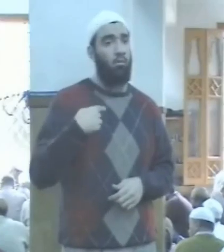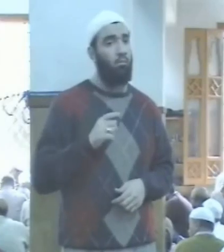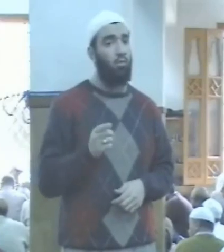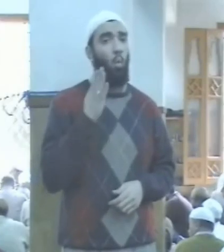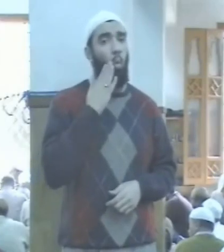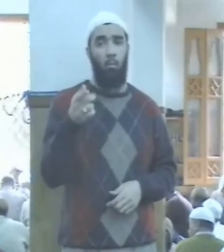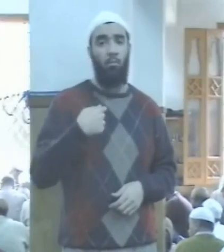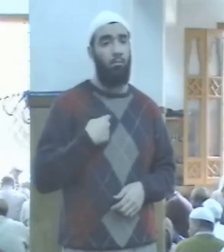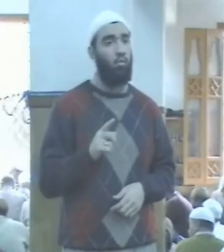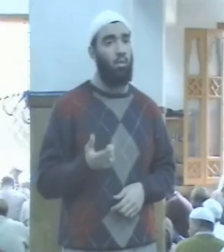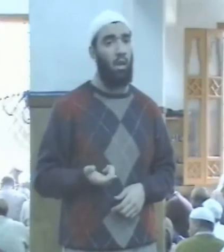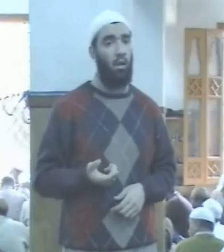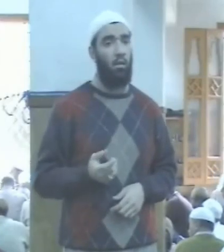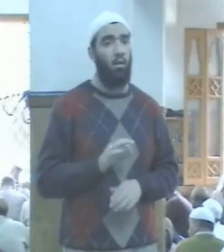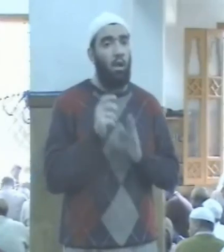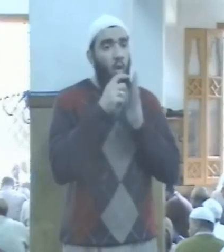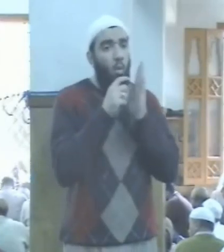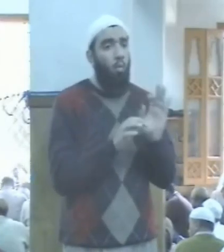وقنوات